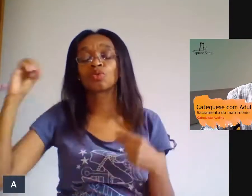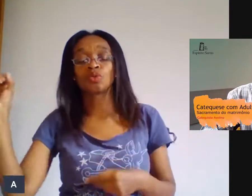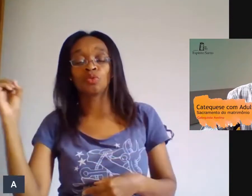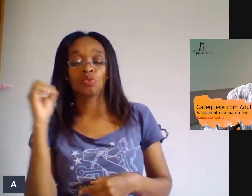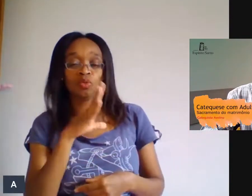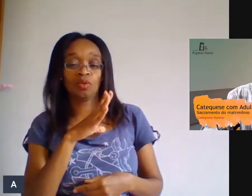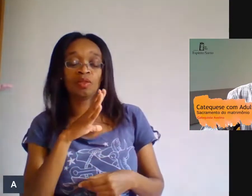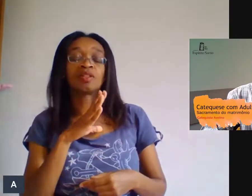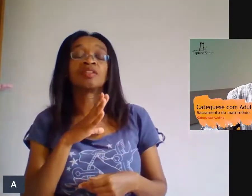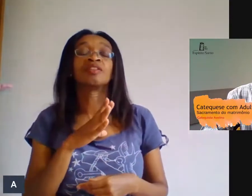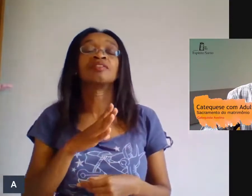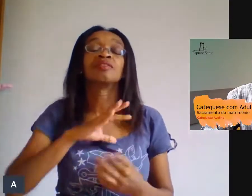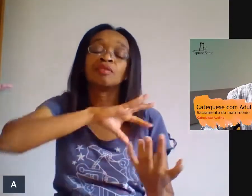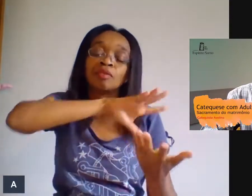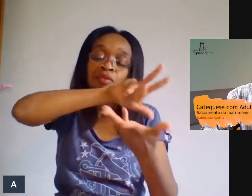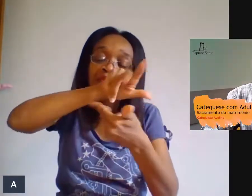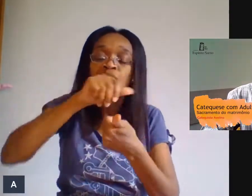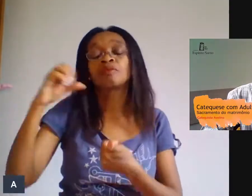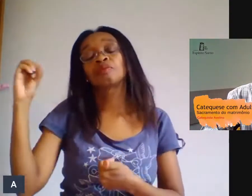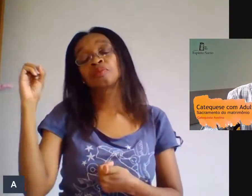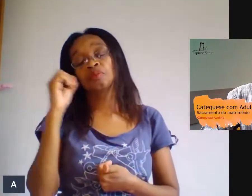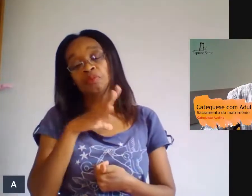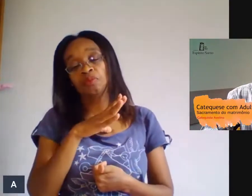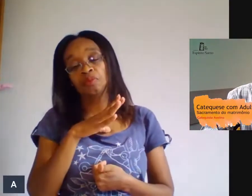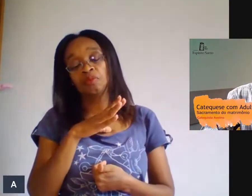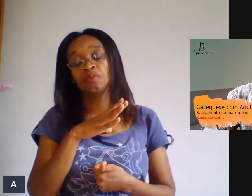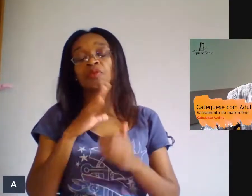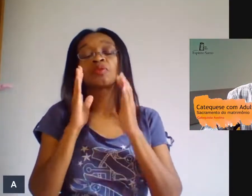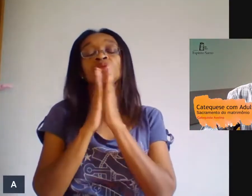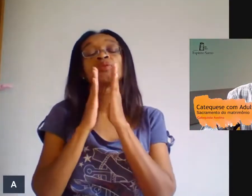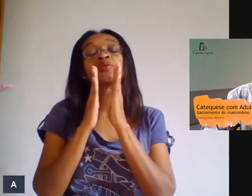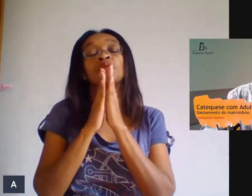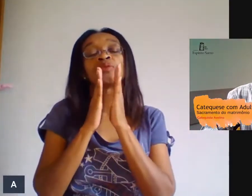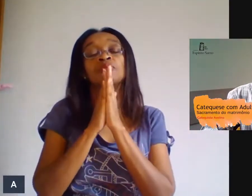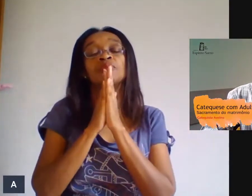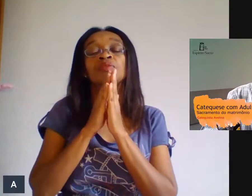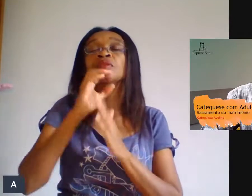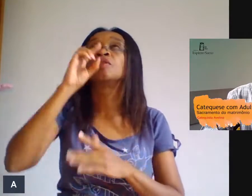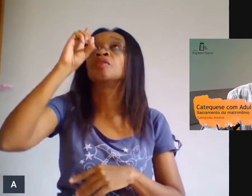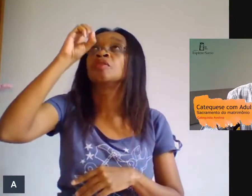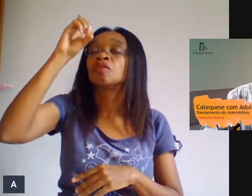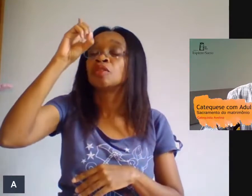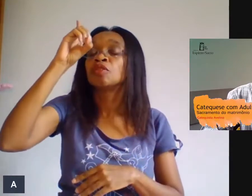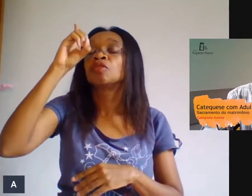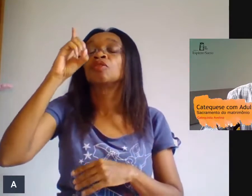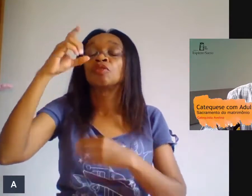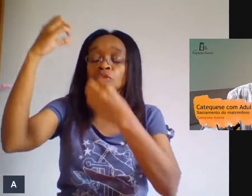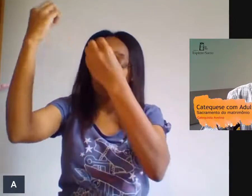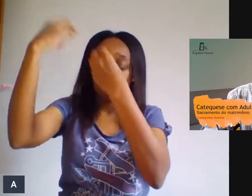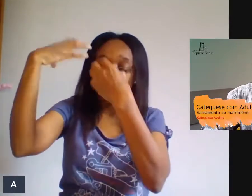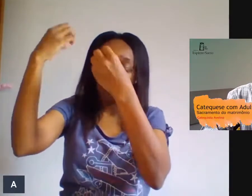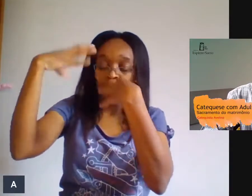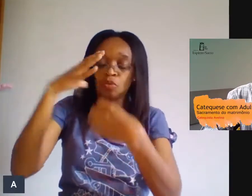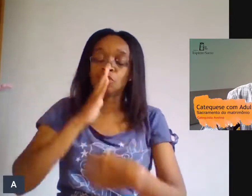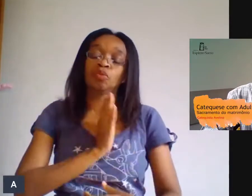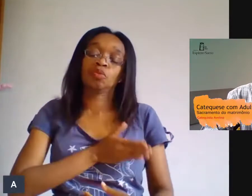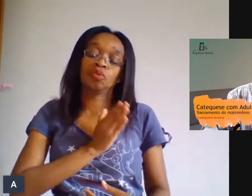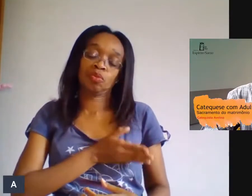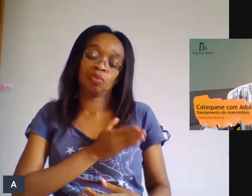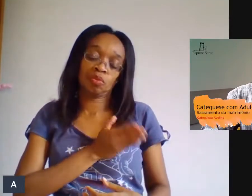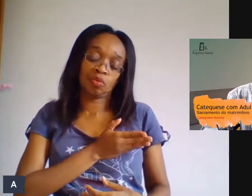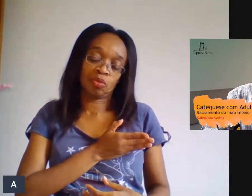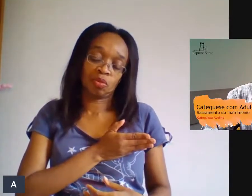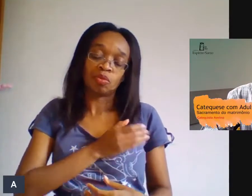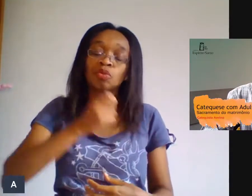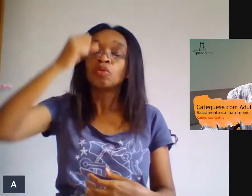e renovareis a face da terra. Oremos, ó Deus, que instruíste os corações dos vossos